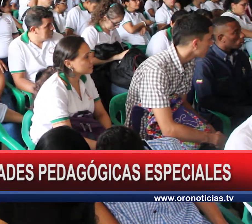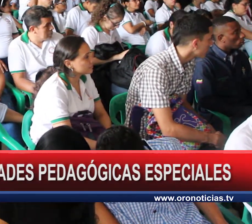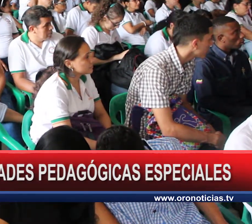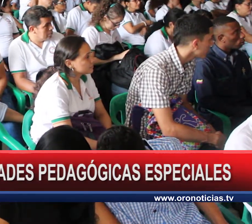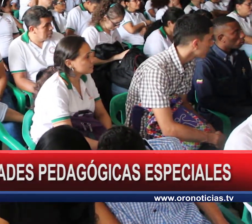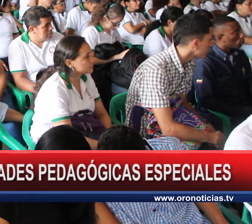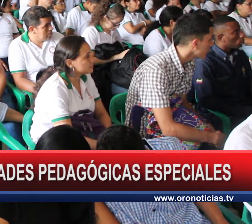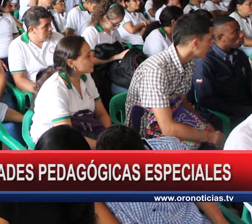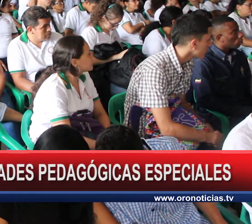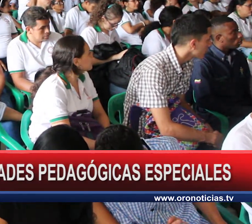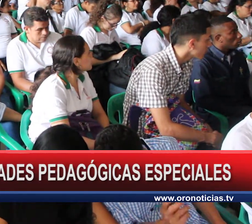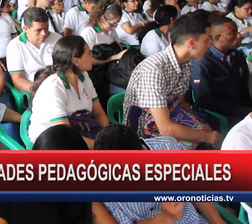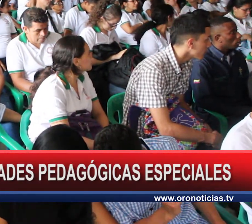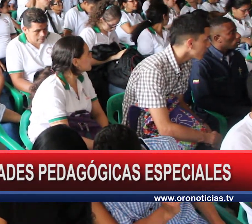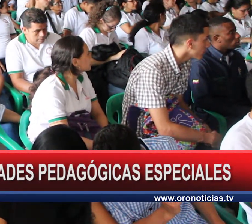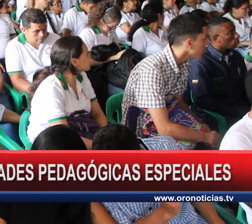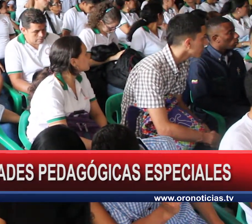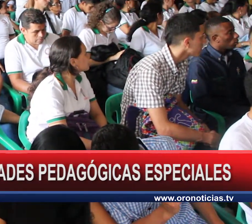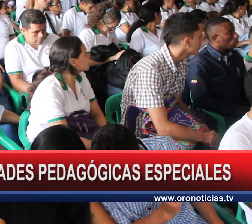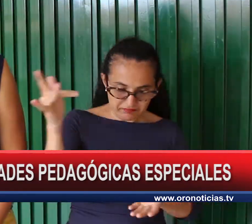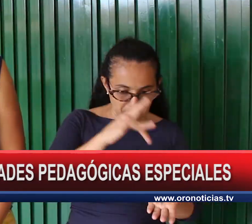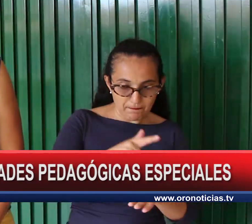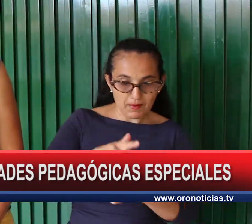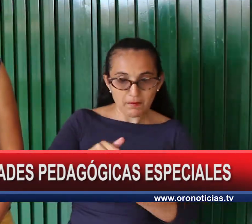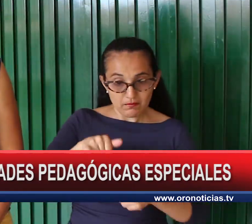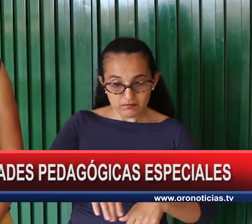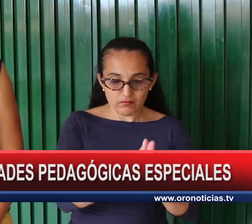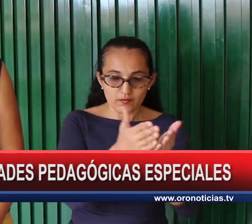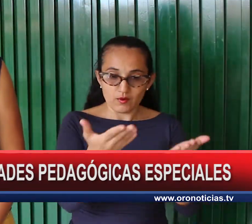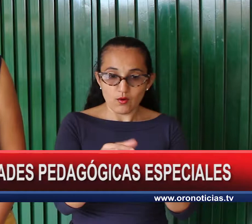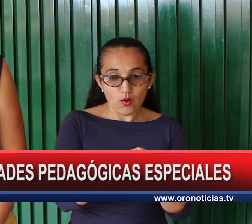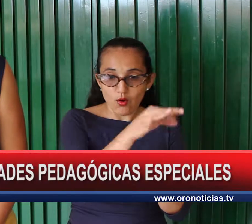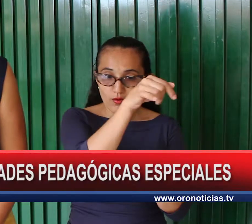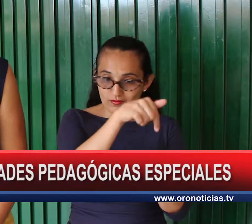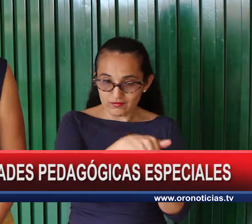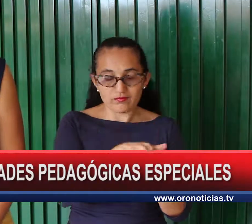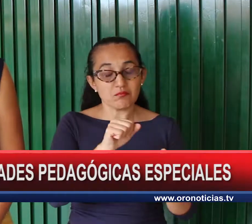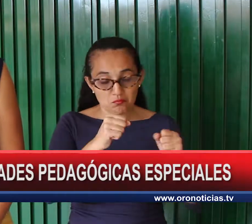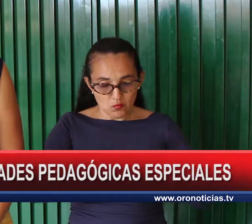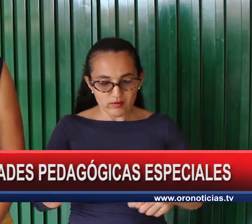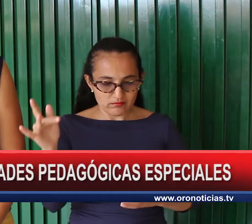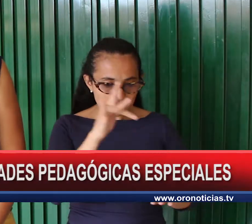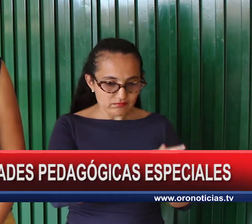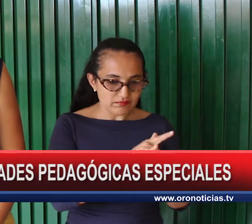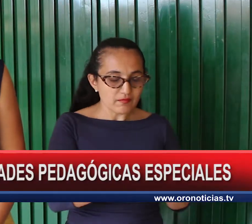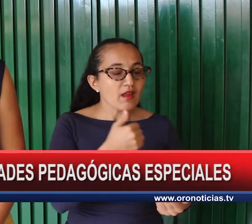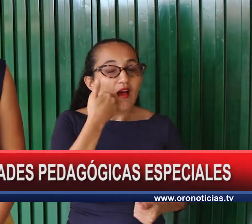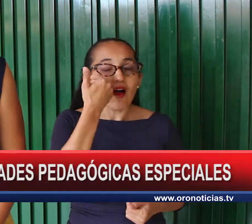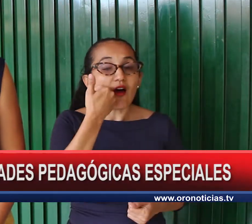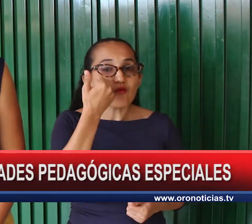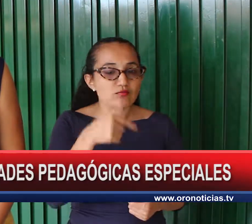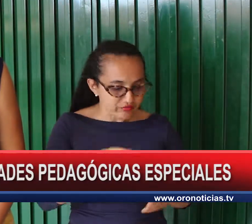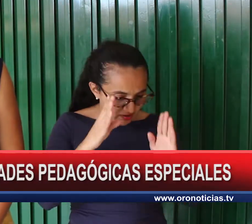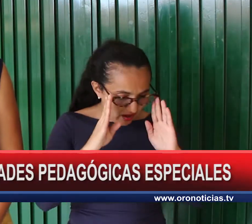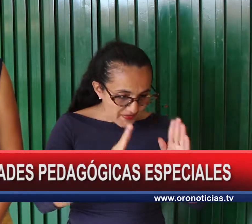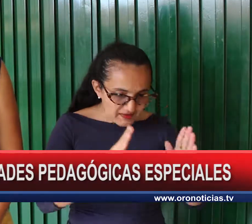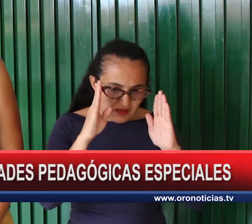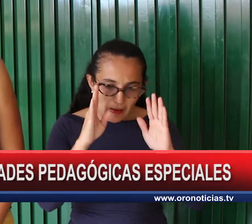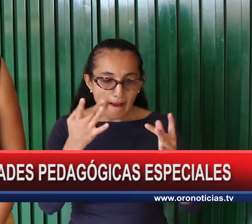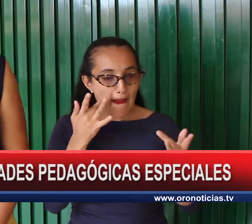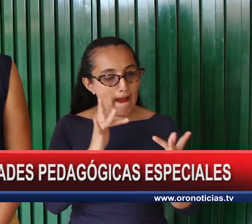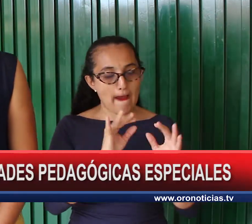educación formal pueden venir aquí al jose elías puyana desde que sean adultos y se les presta la debida atención